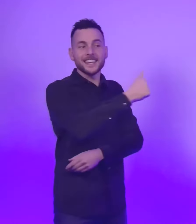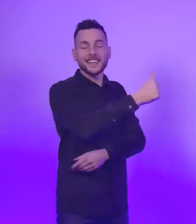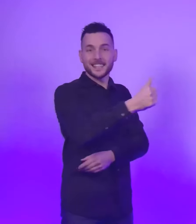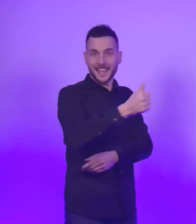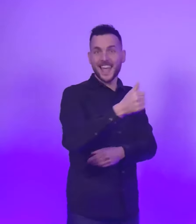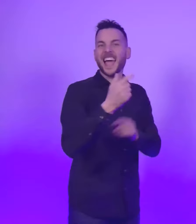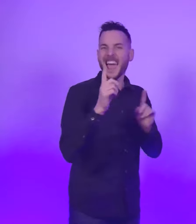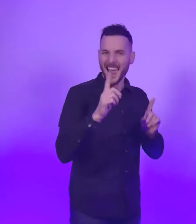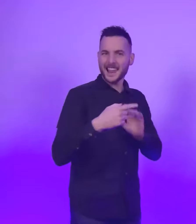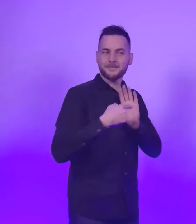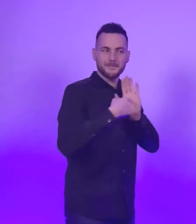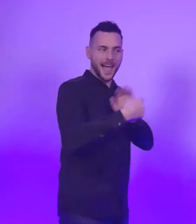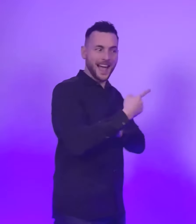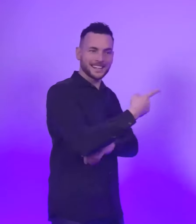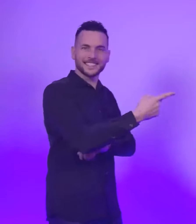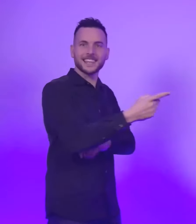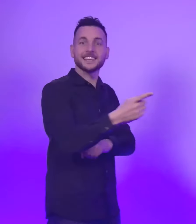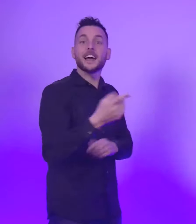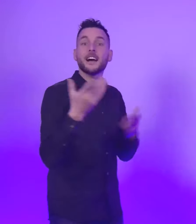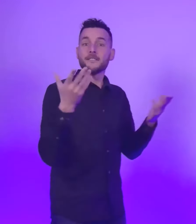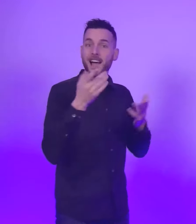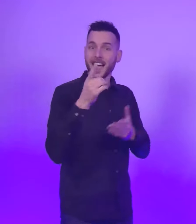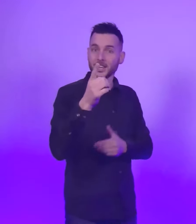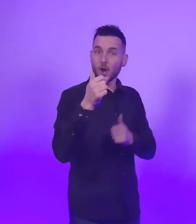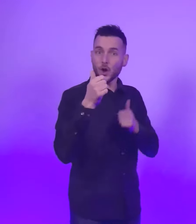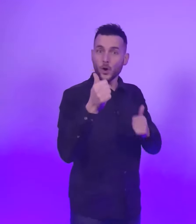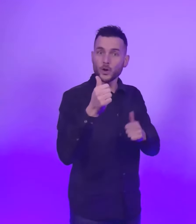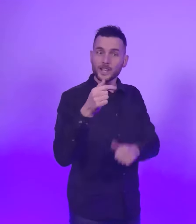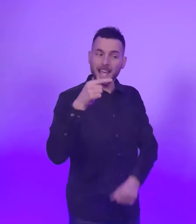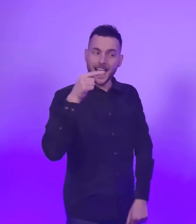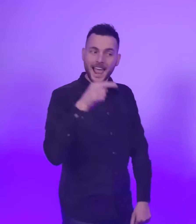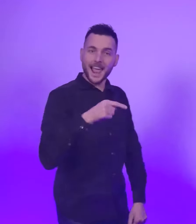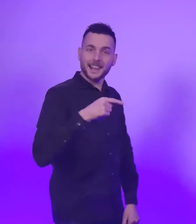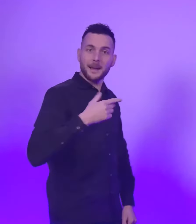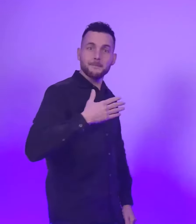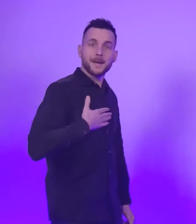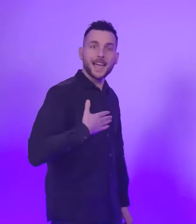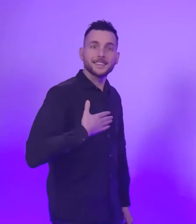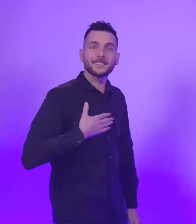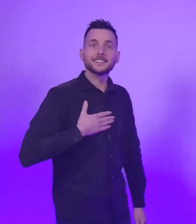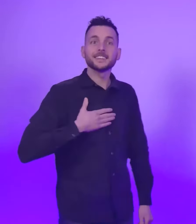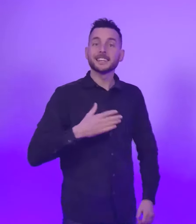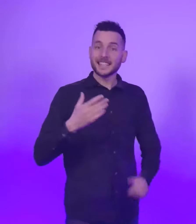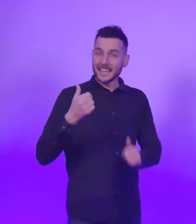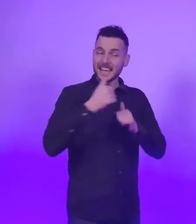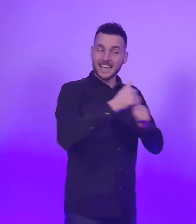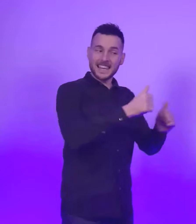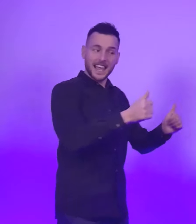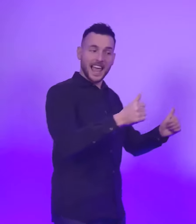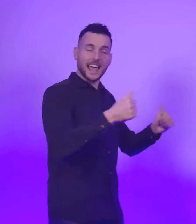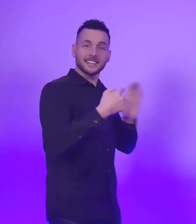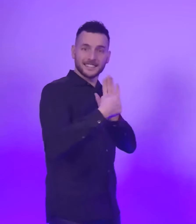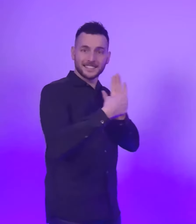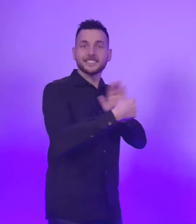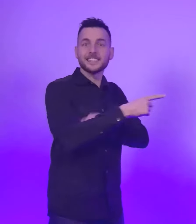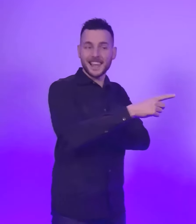Laat iedereen maar zien waar je goed in bent. Laat iedereen.